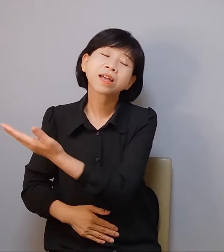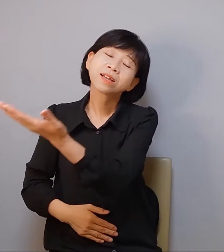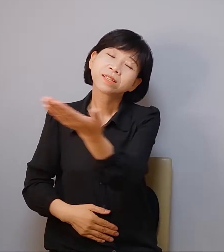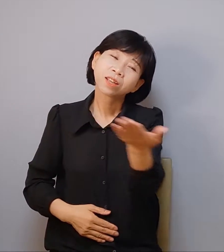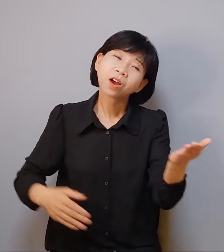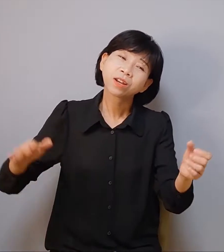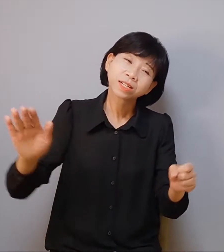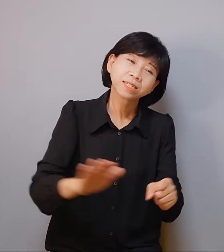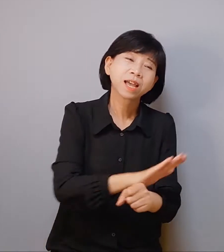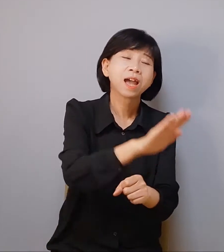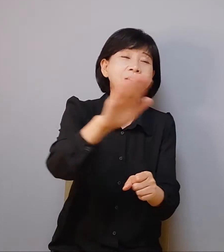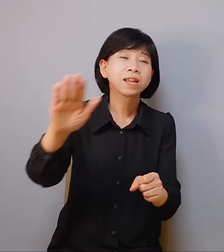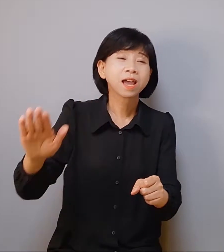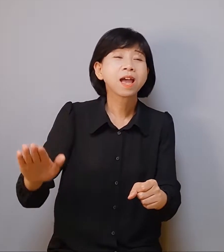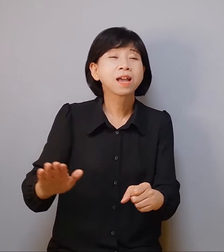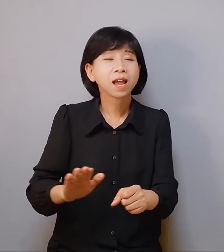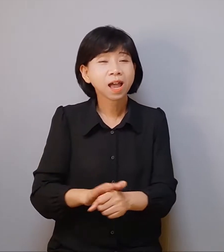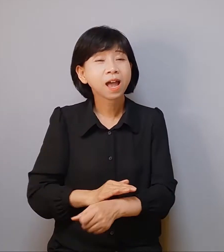여기노라. 너를